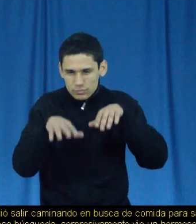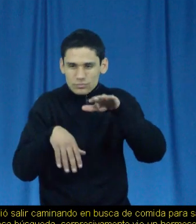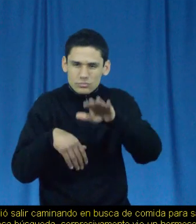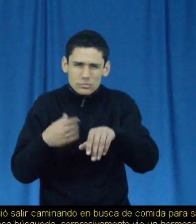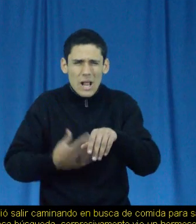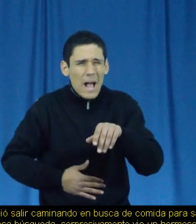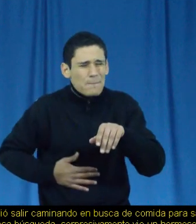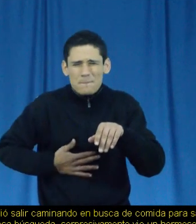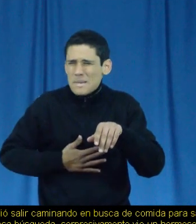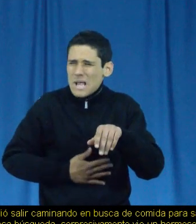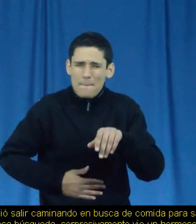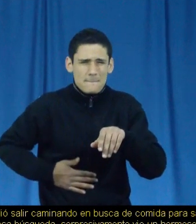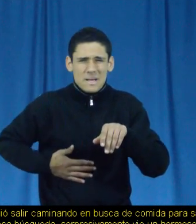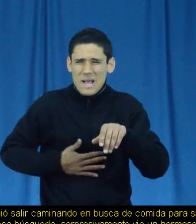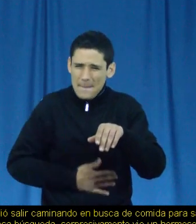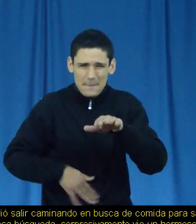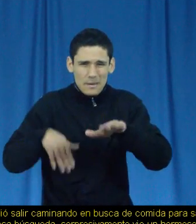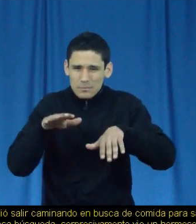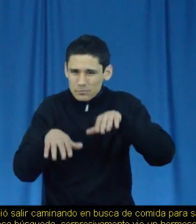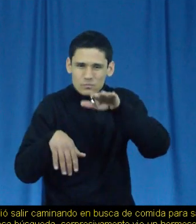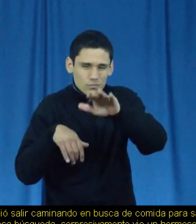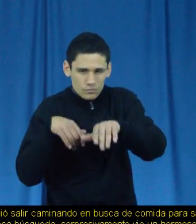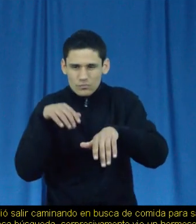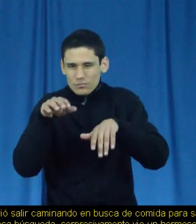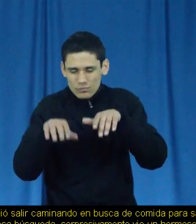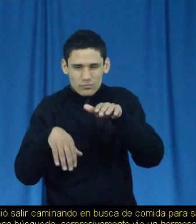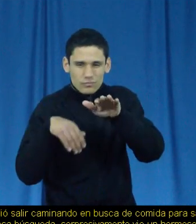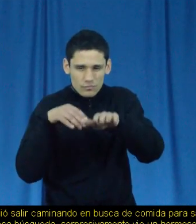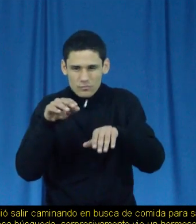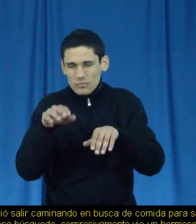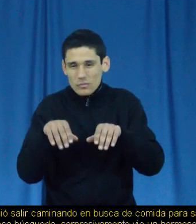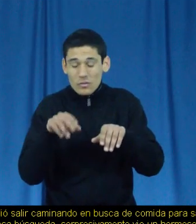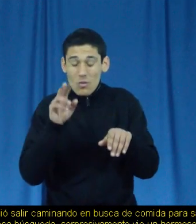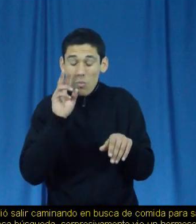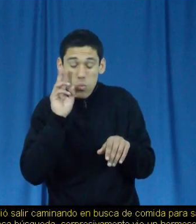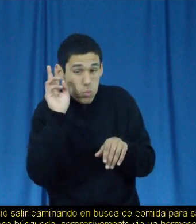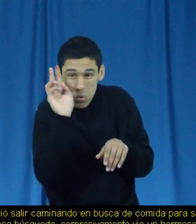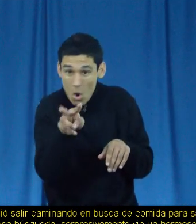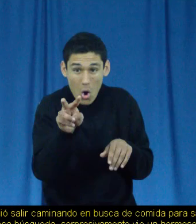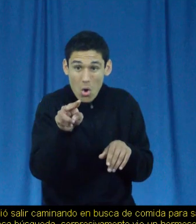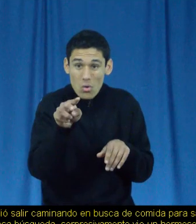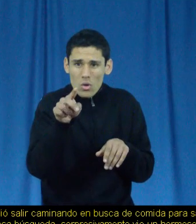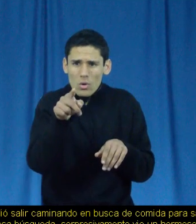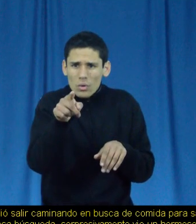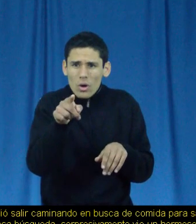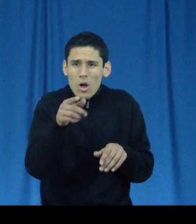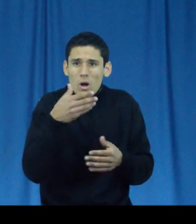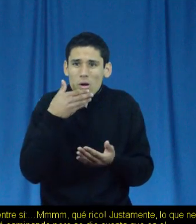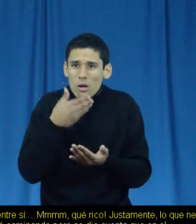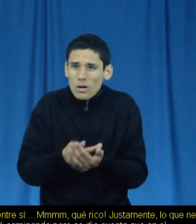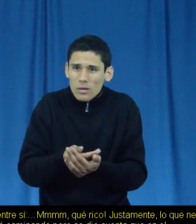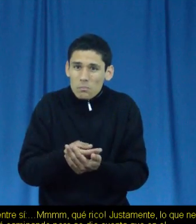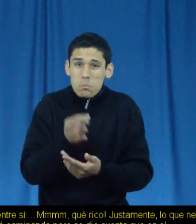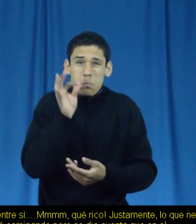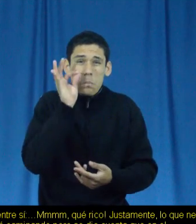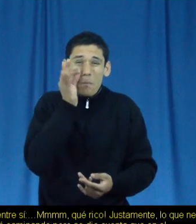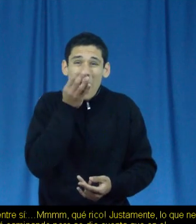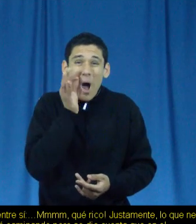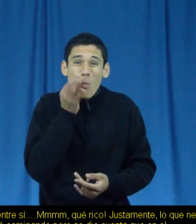El zorro entonces decidió salir caminando en busca de comida para saciar ese terrible hambre. En esa búsqueda, sorpresivamente